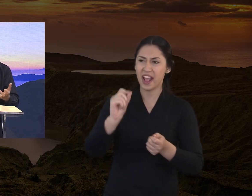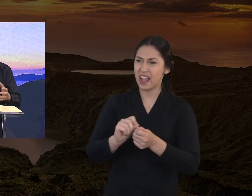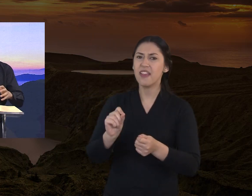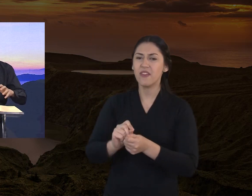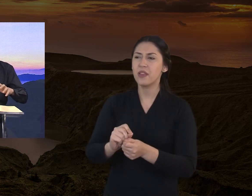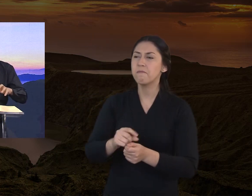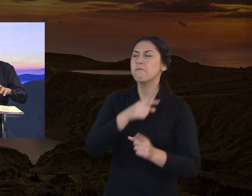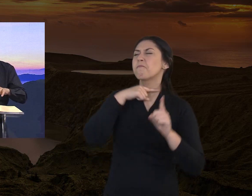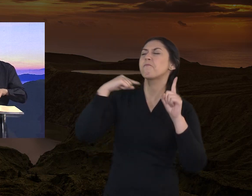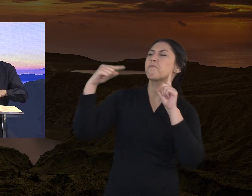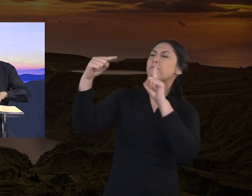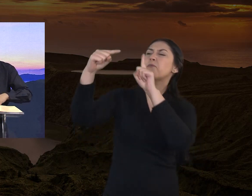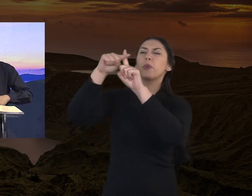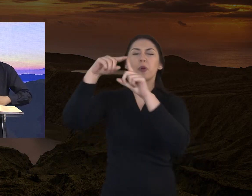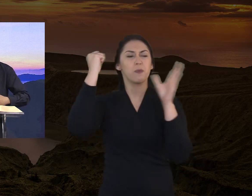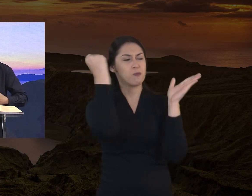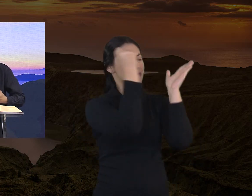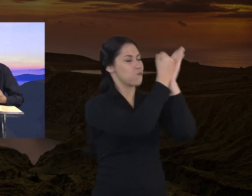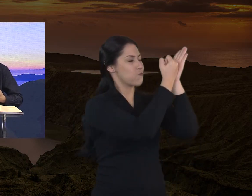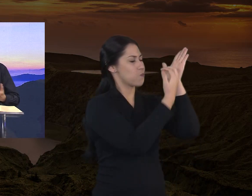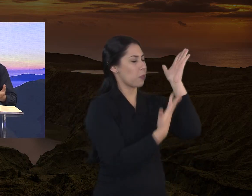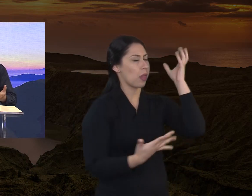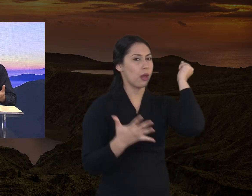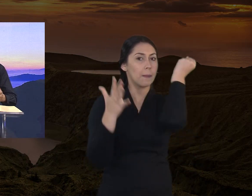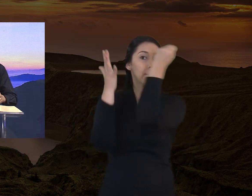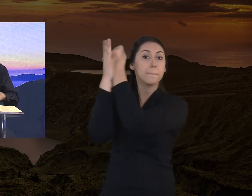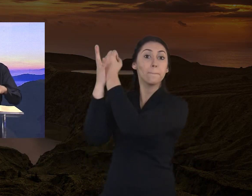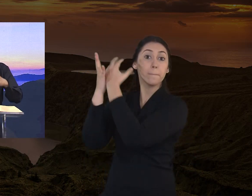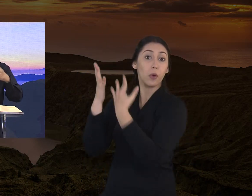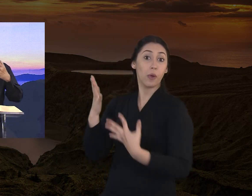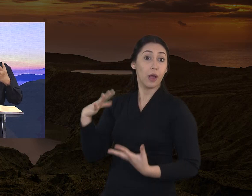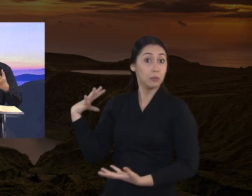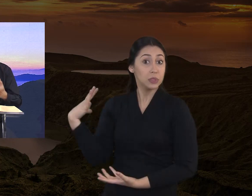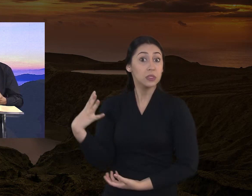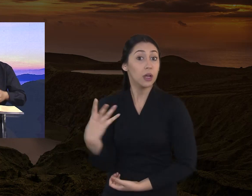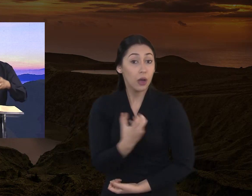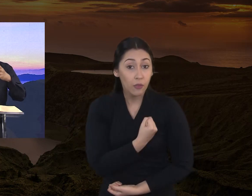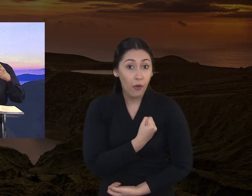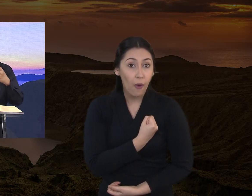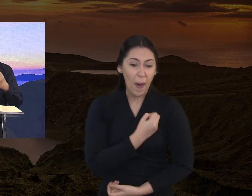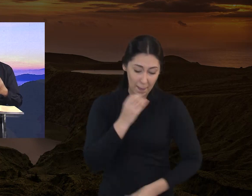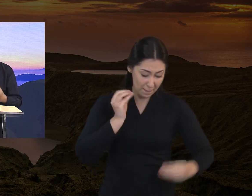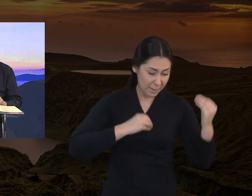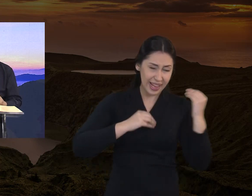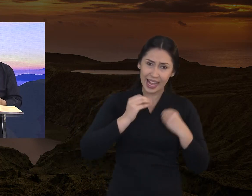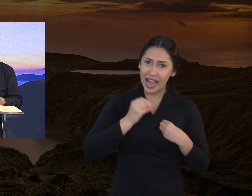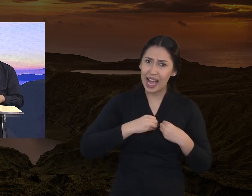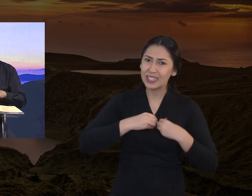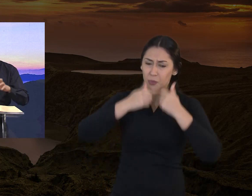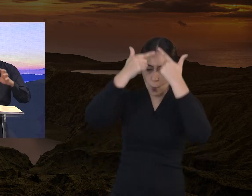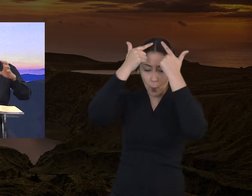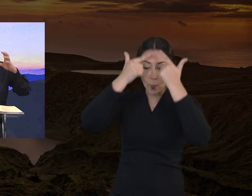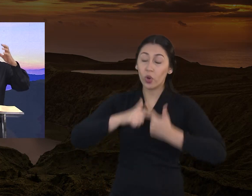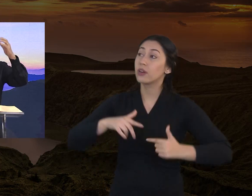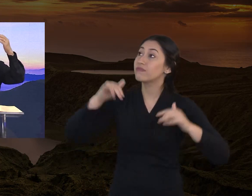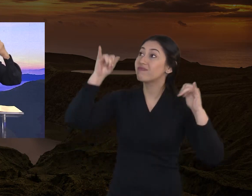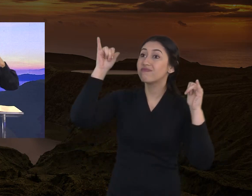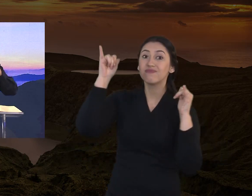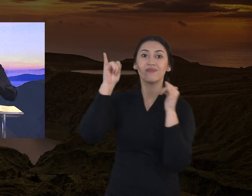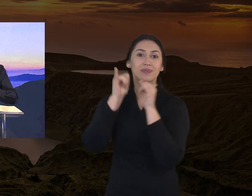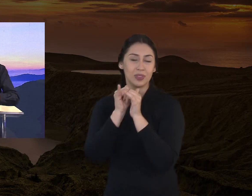mim. E Deus, por meio da redenção de Cristo, Deus perdoou os meus pecados. Então,